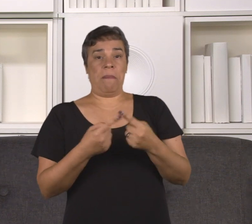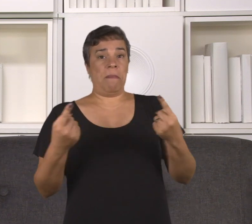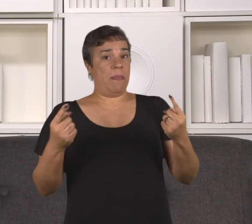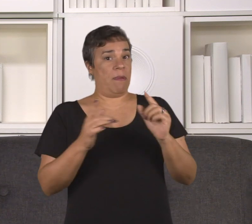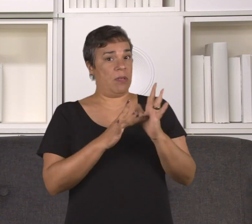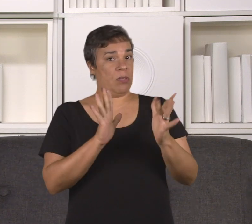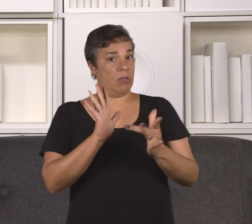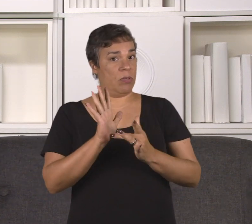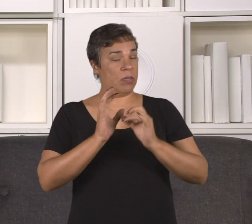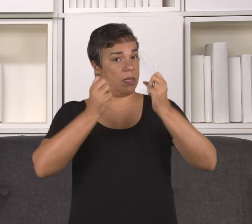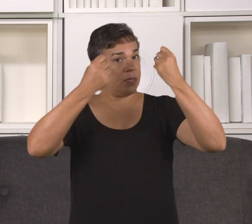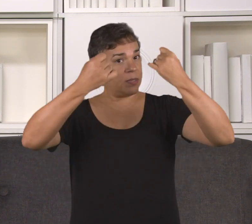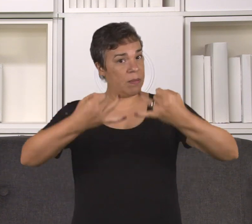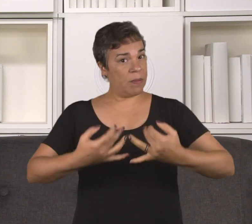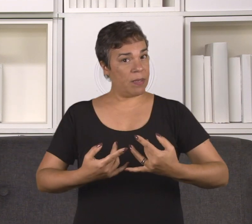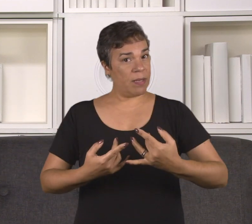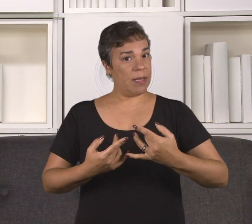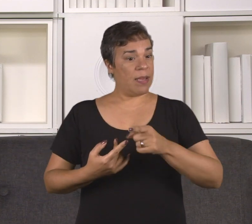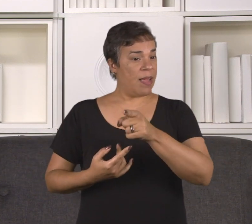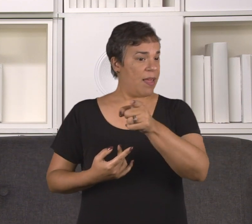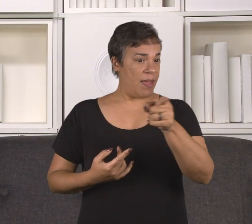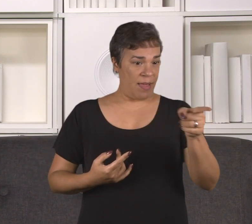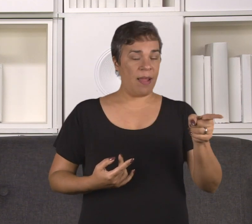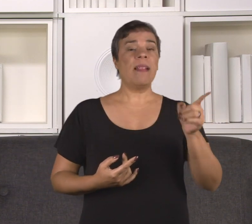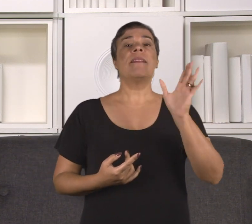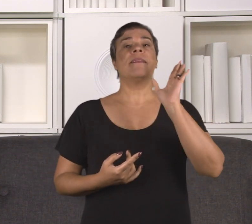dizendo não é que vocês não veem,